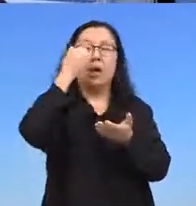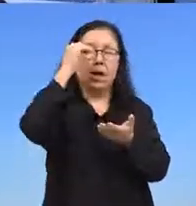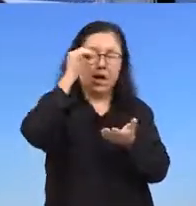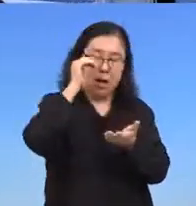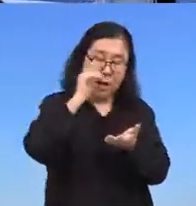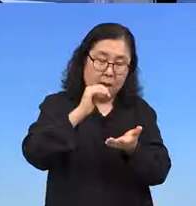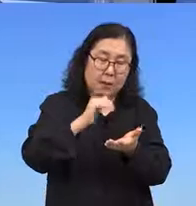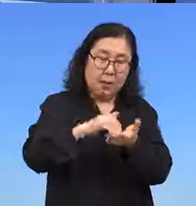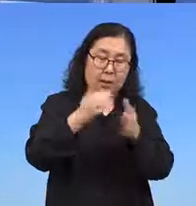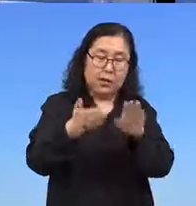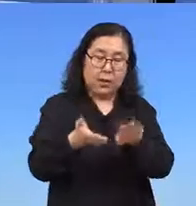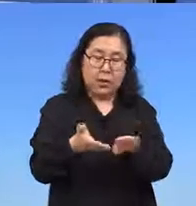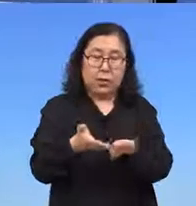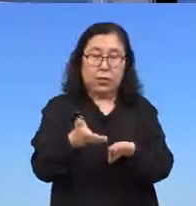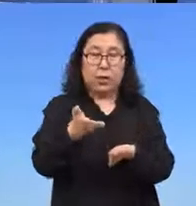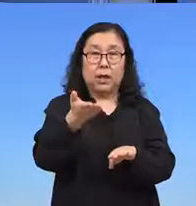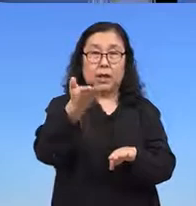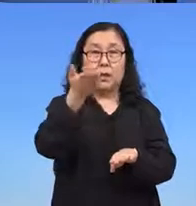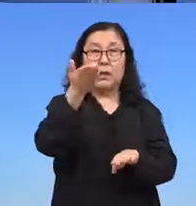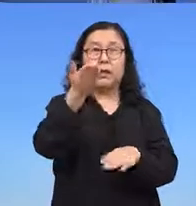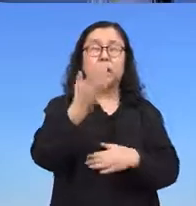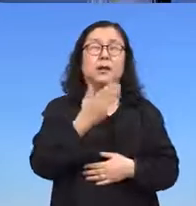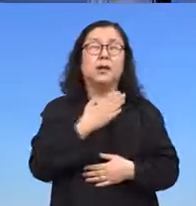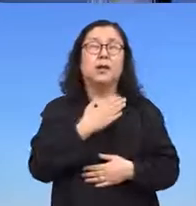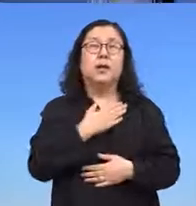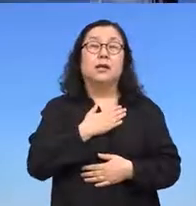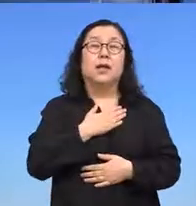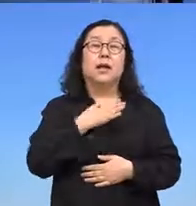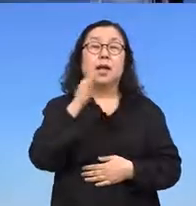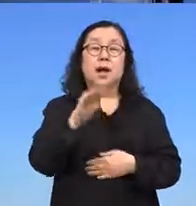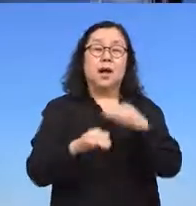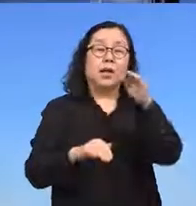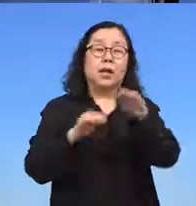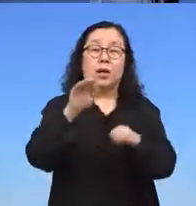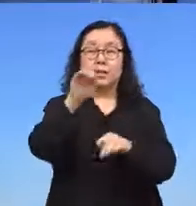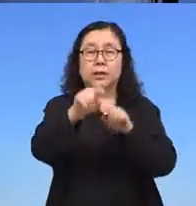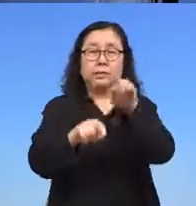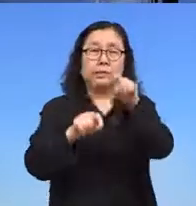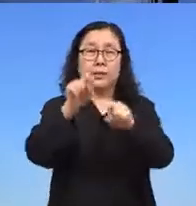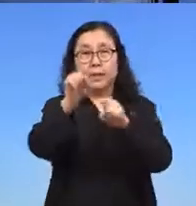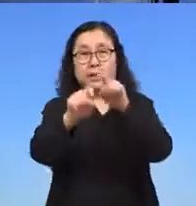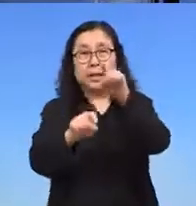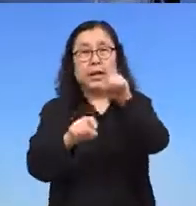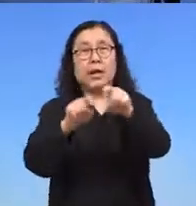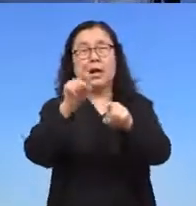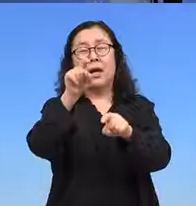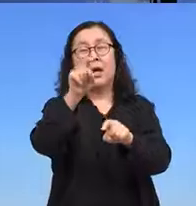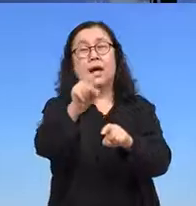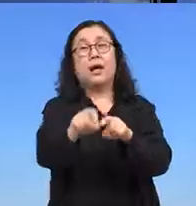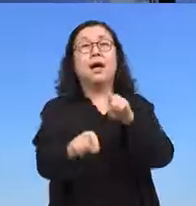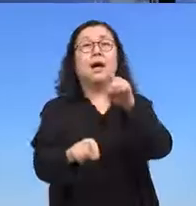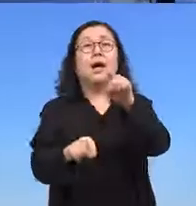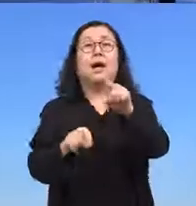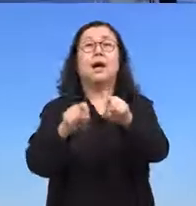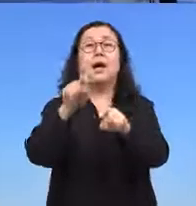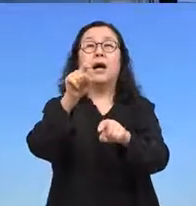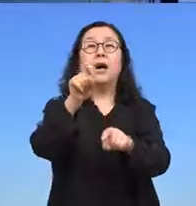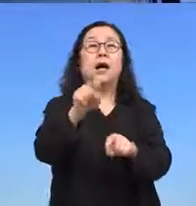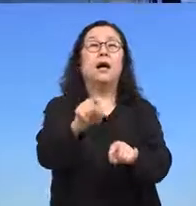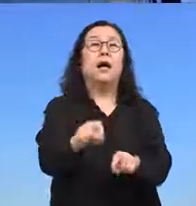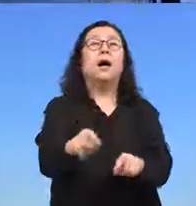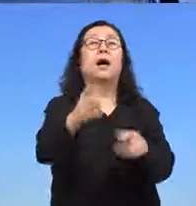반석 위를 내가 걷습니다. 우리 다 자리에서 다 일어나셔서 전심을